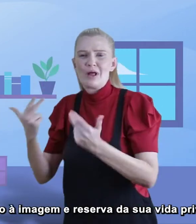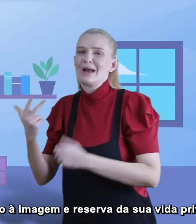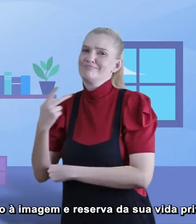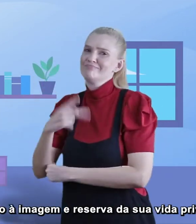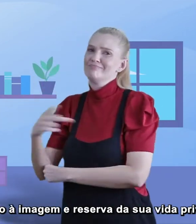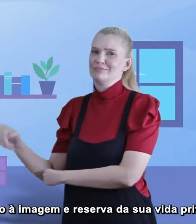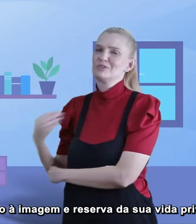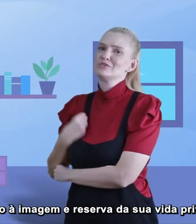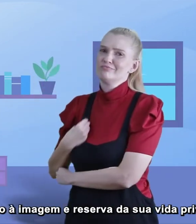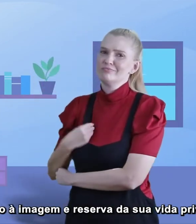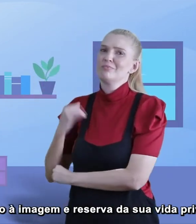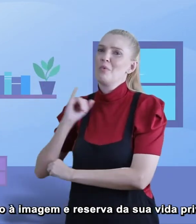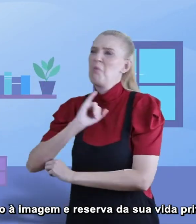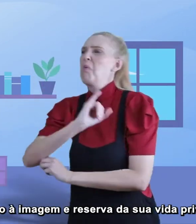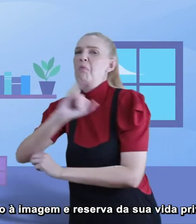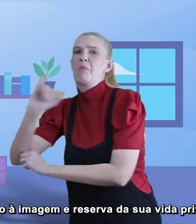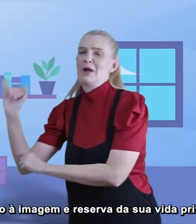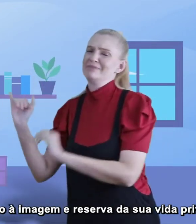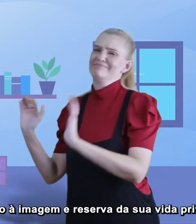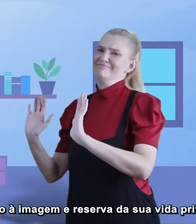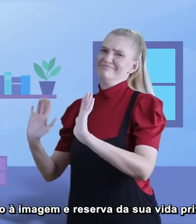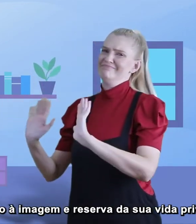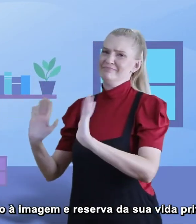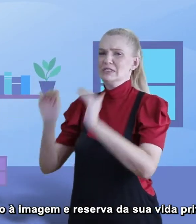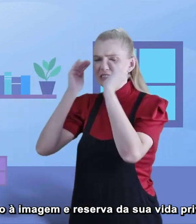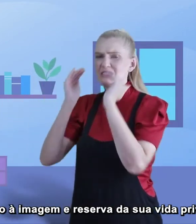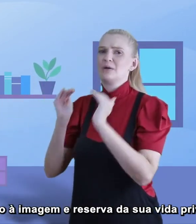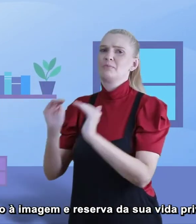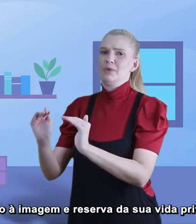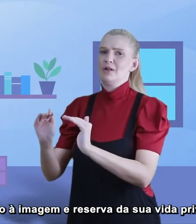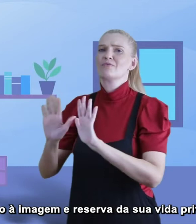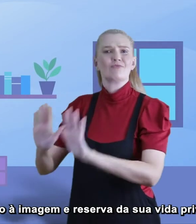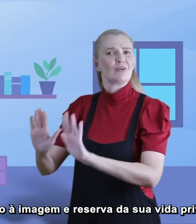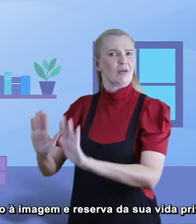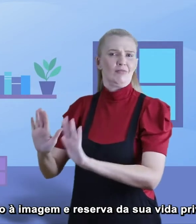direito à imagem e reserva da sua vida privada.